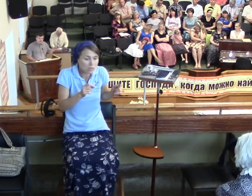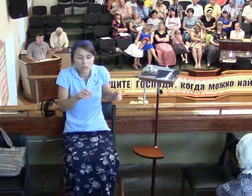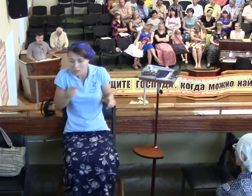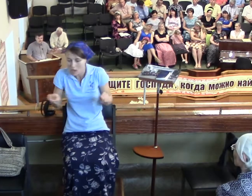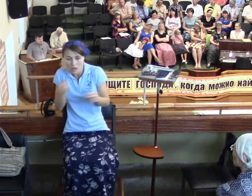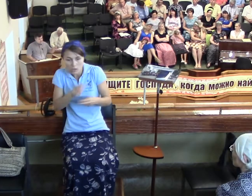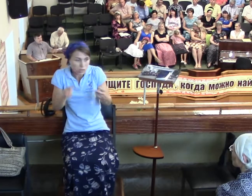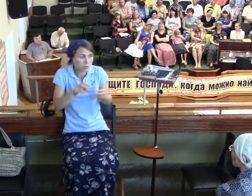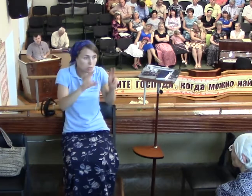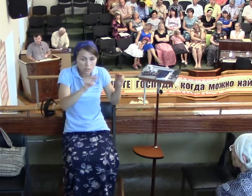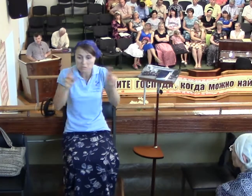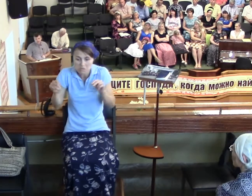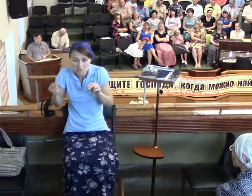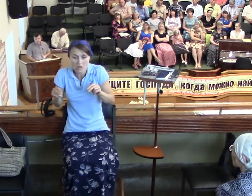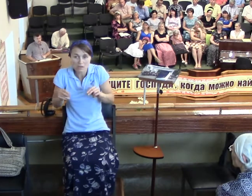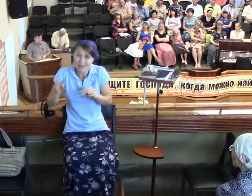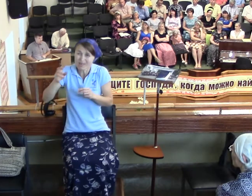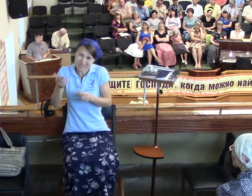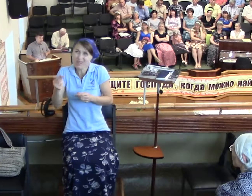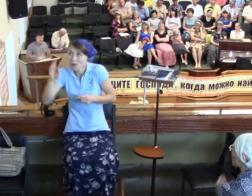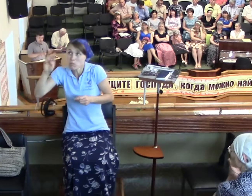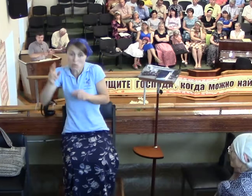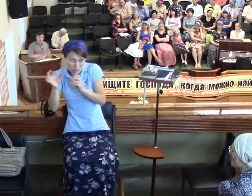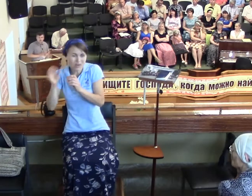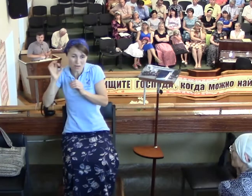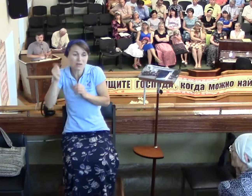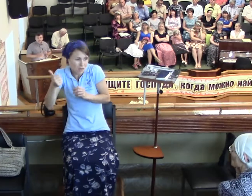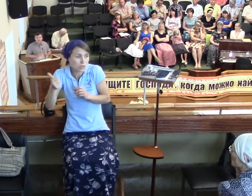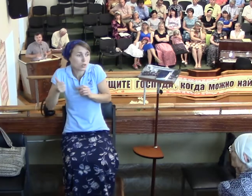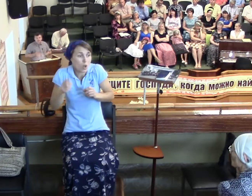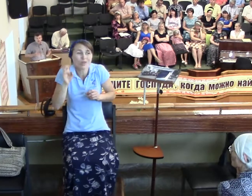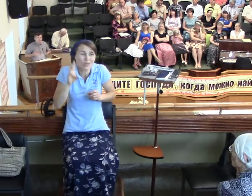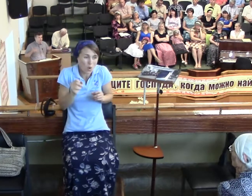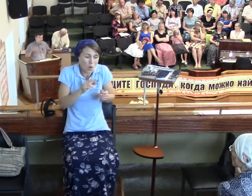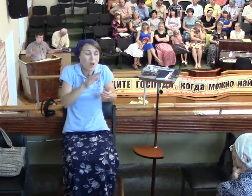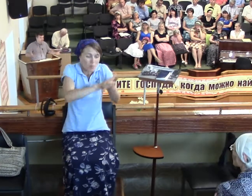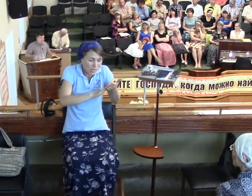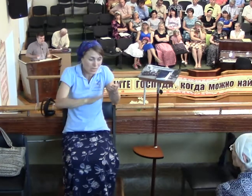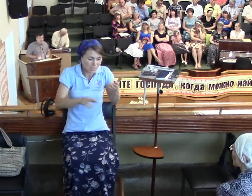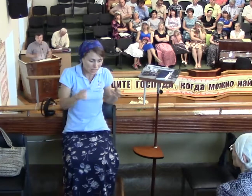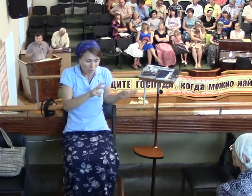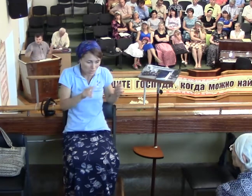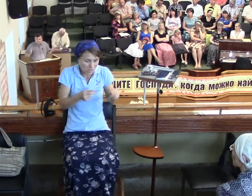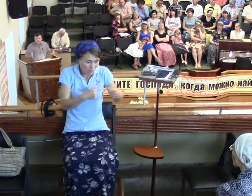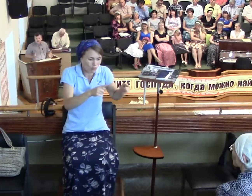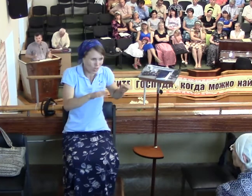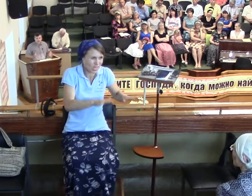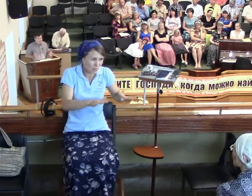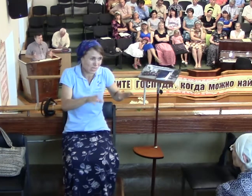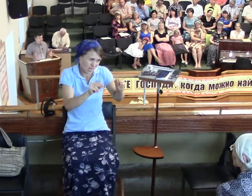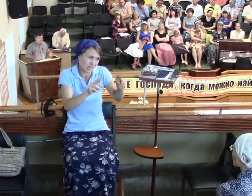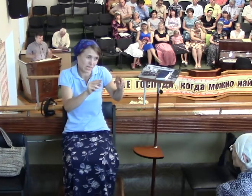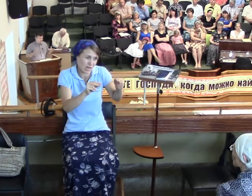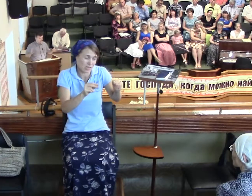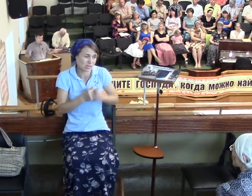искать счастье. У нас и Бог есть, это хорошо. Мы продолжаем думать о том, что если я еще вот получу вот это, то тогда мое счастье,